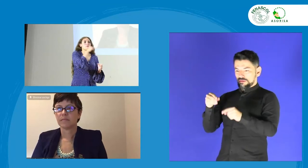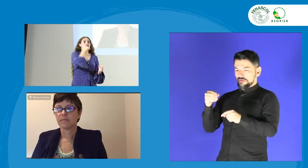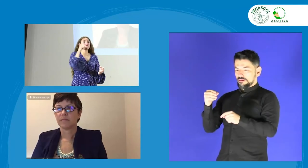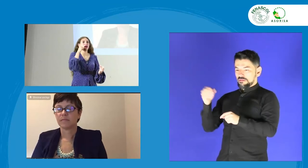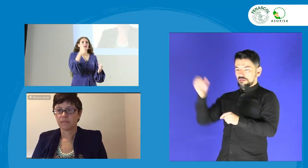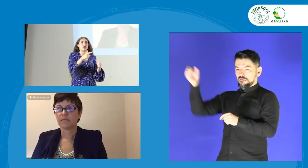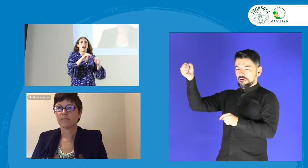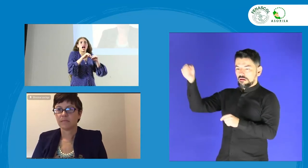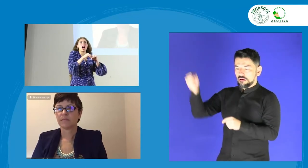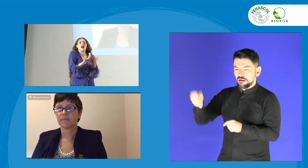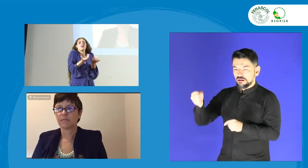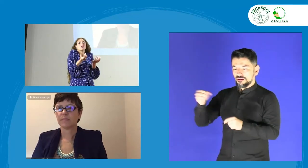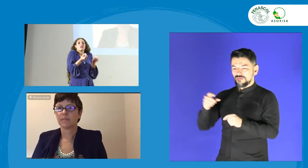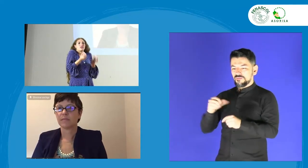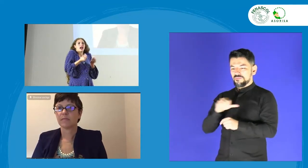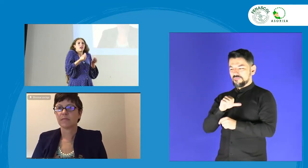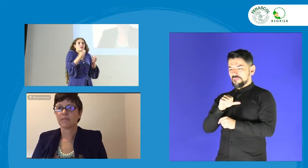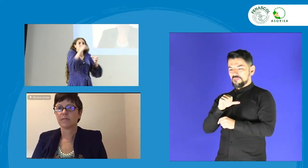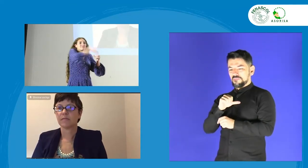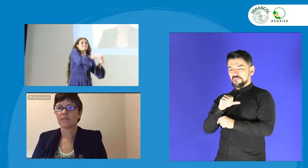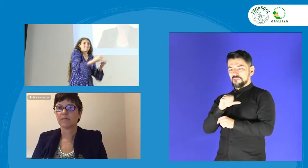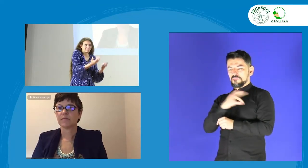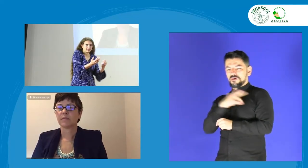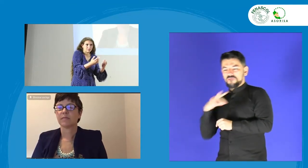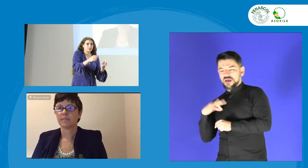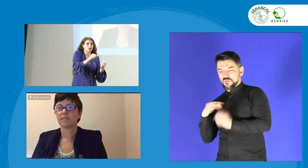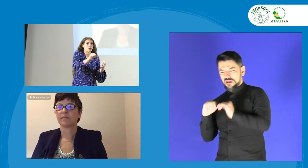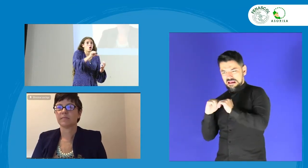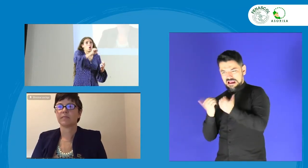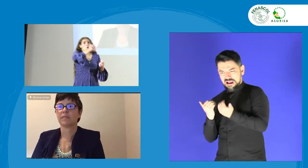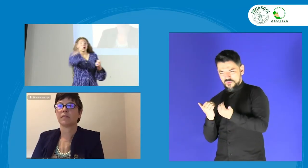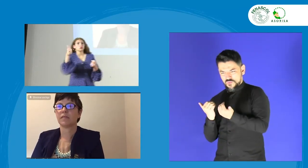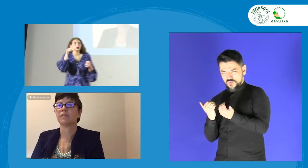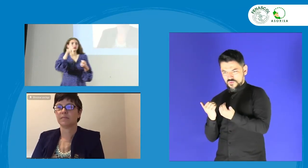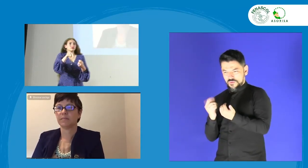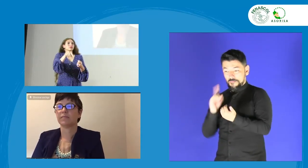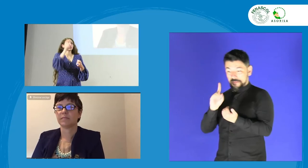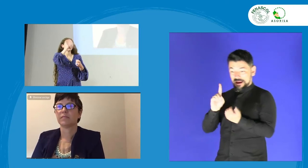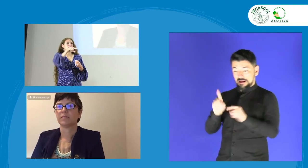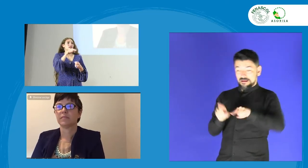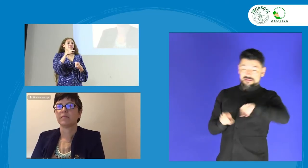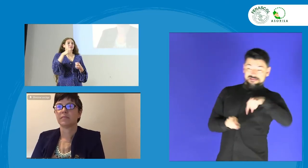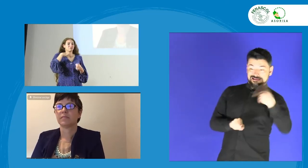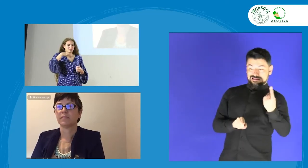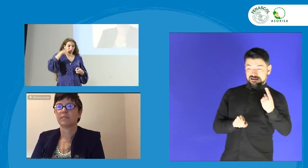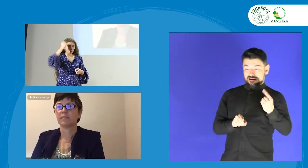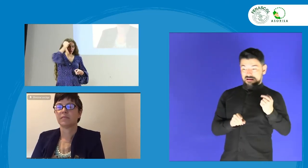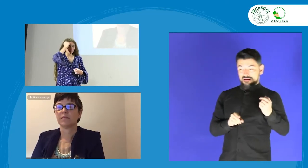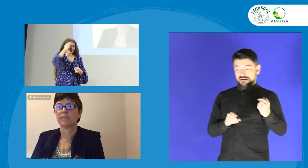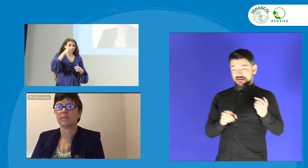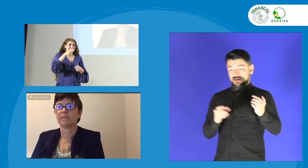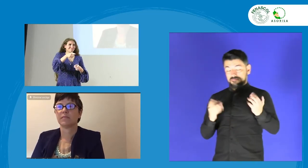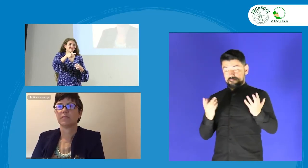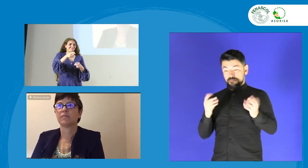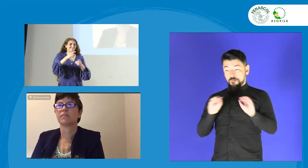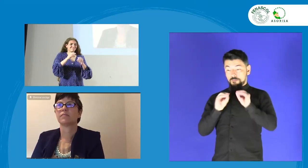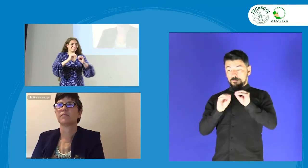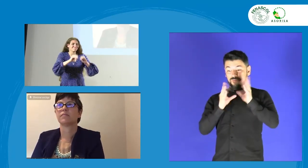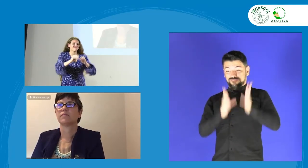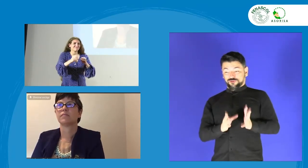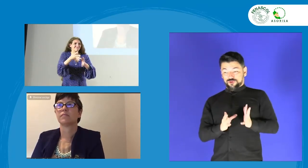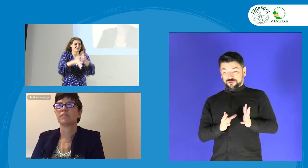esta persona de pronto quiere ingresar a una escuela privada. ¿Qué sucede allí?